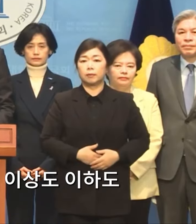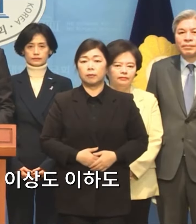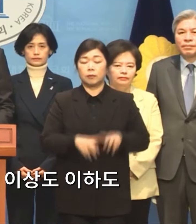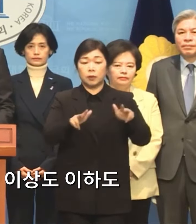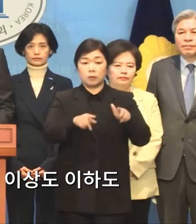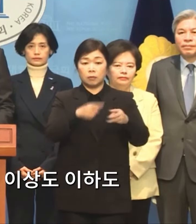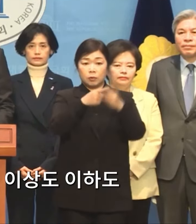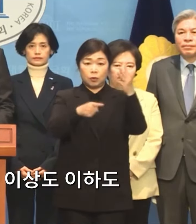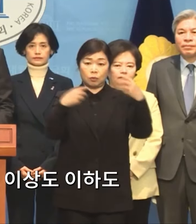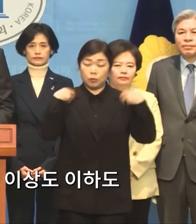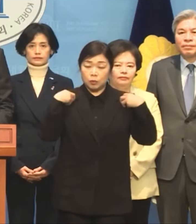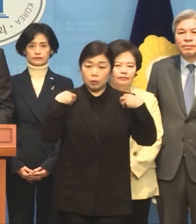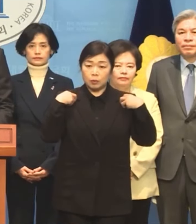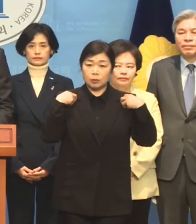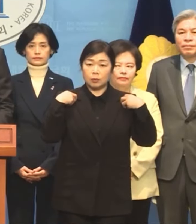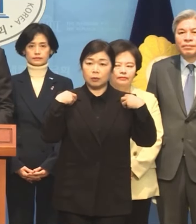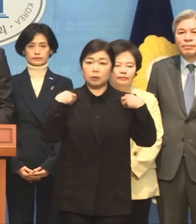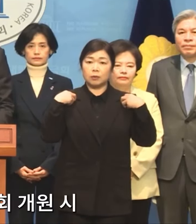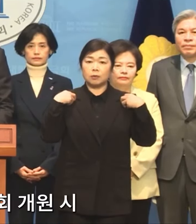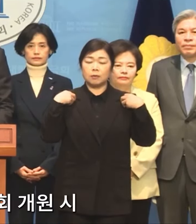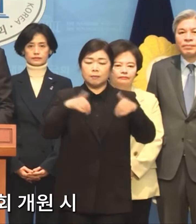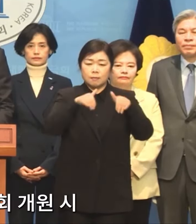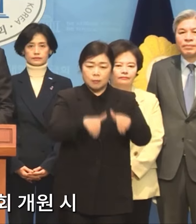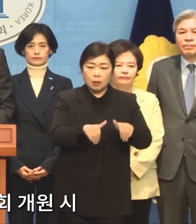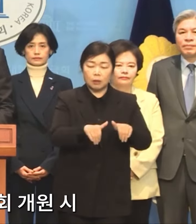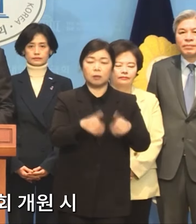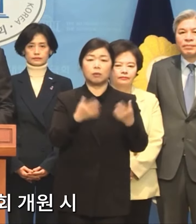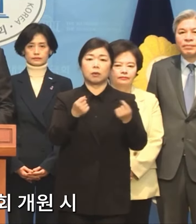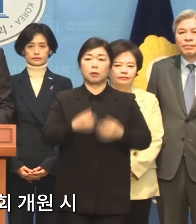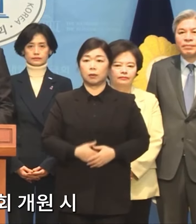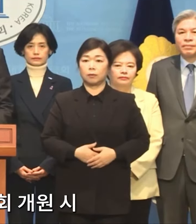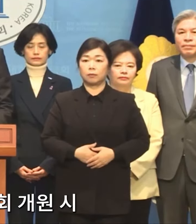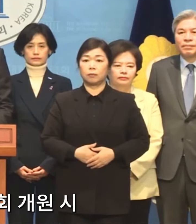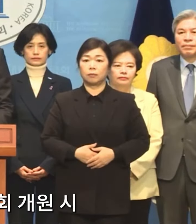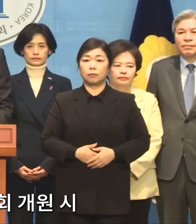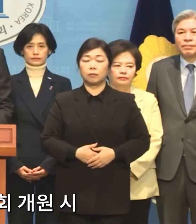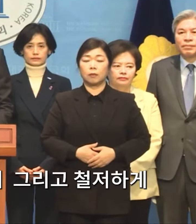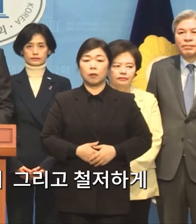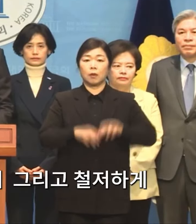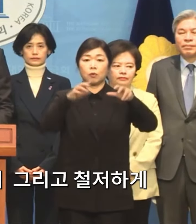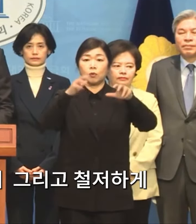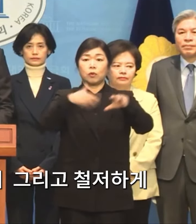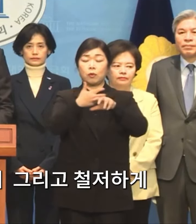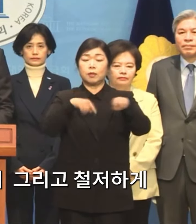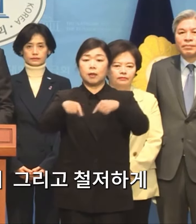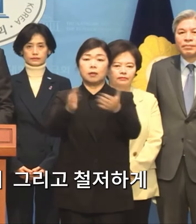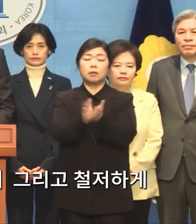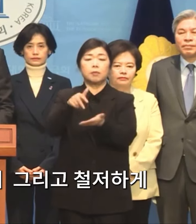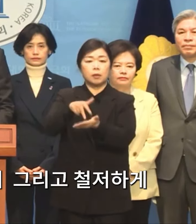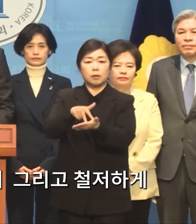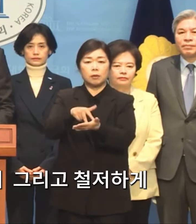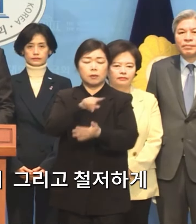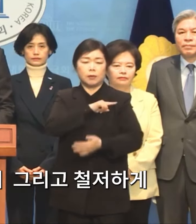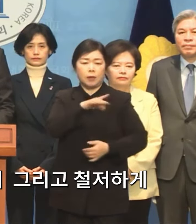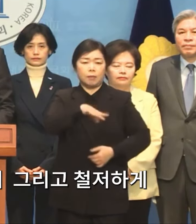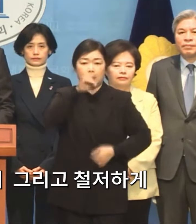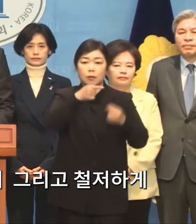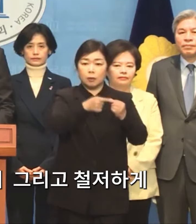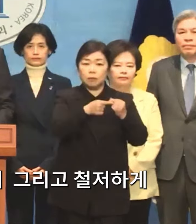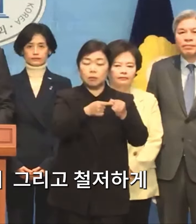그 이상도 이하도 아닙니다 우리 조국 혁신당 22대 국회 개원시 가장 먼저